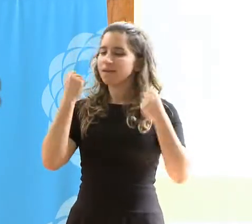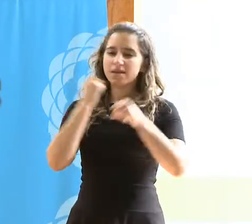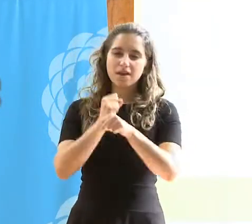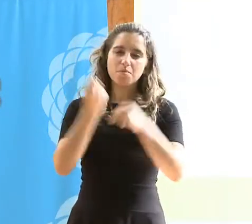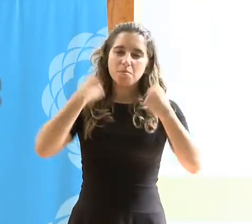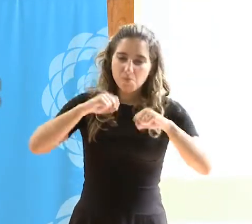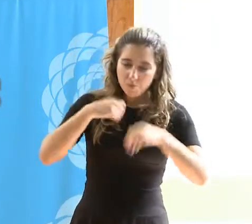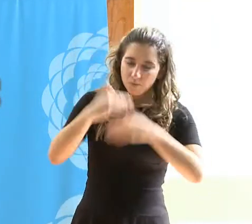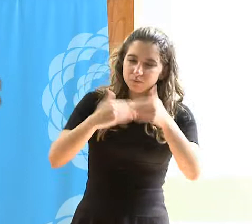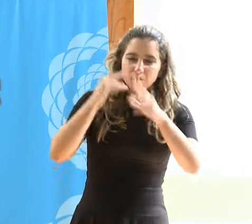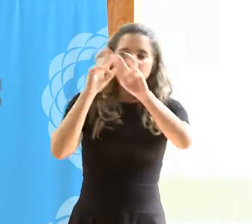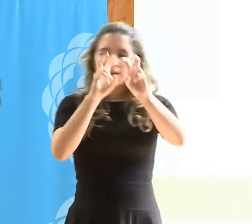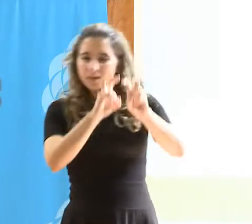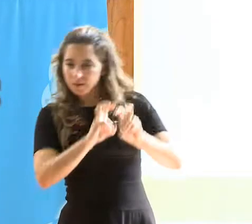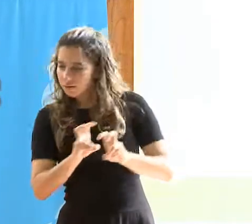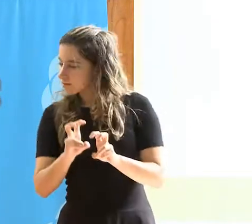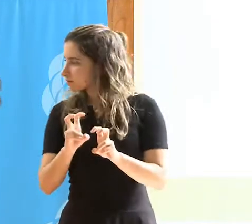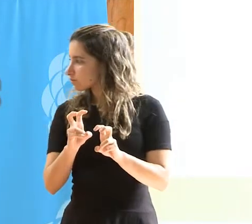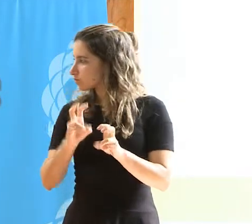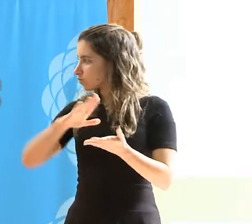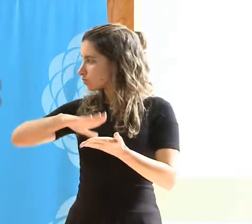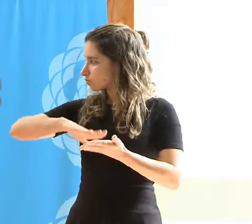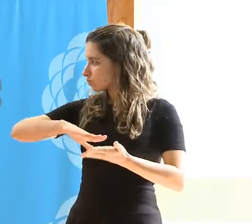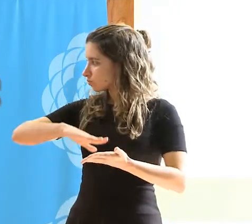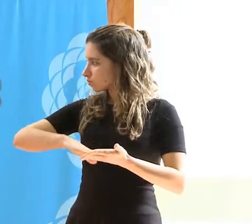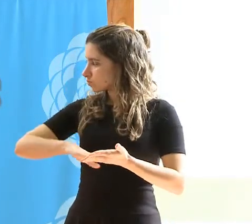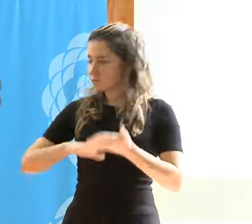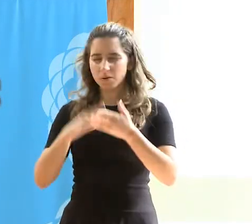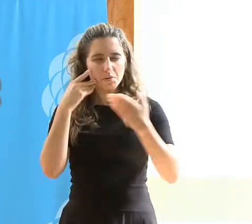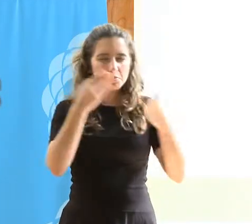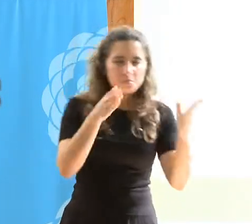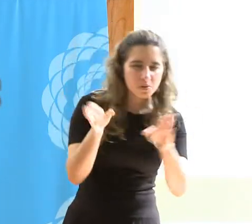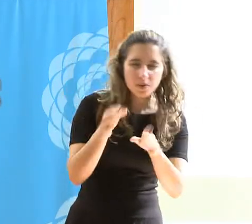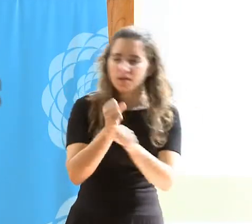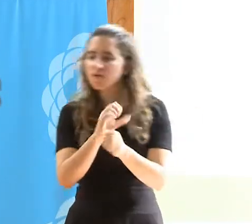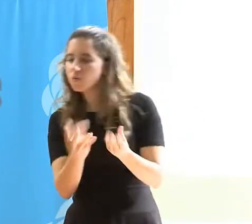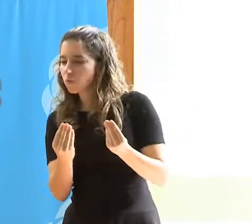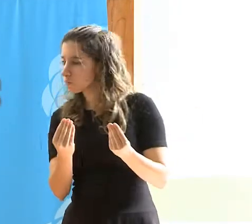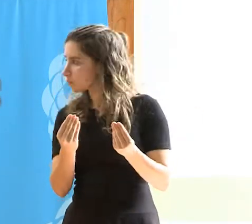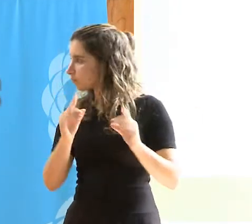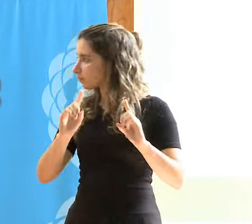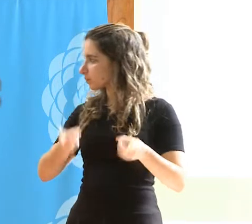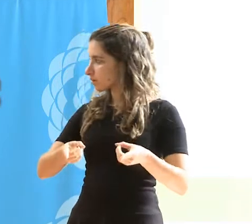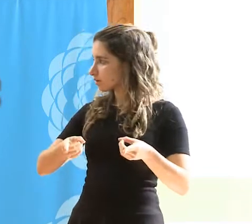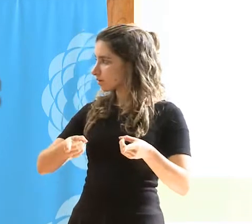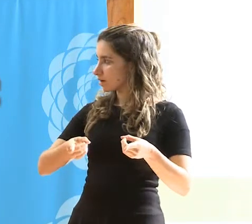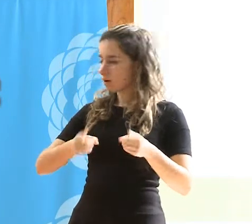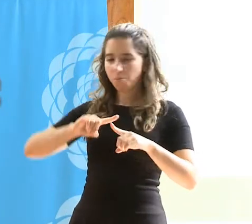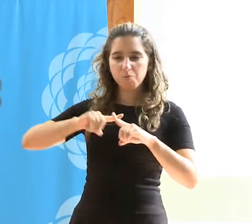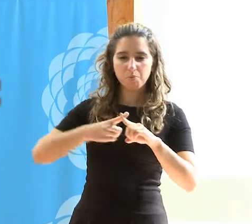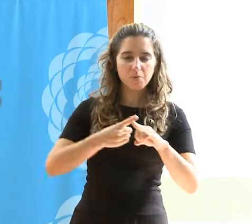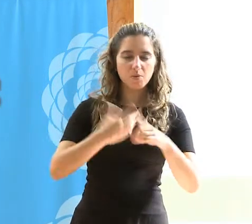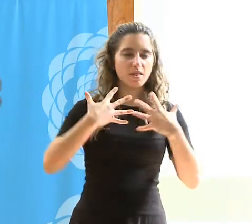capacitación, desarrollo de investigaciones localizadas a través de observatorios y otras formas de monitoreo, establecimiento de políticas